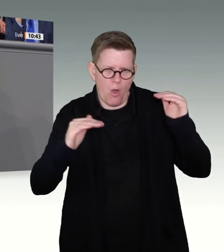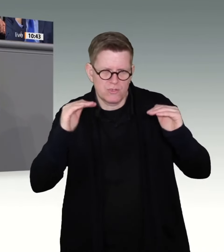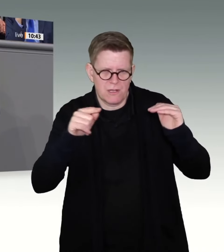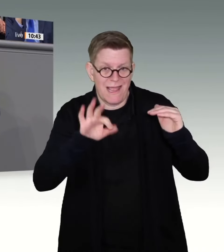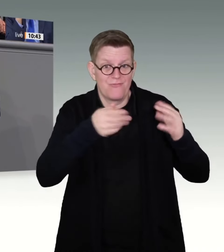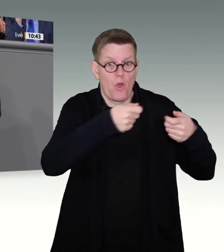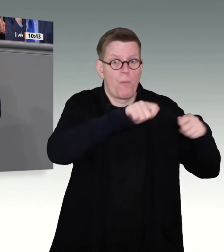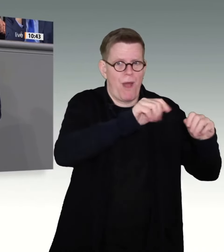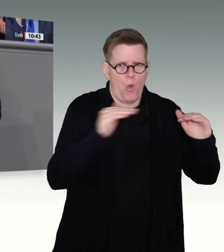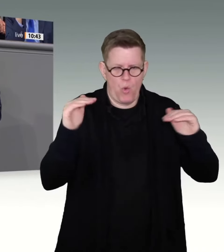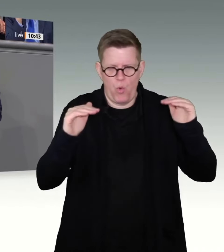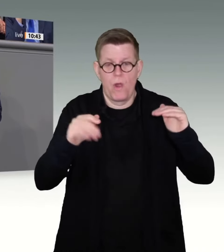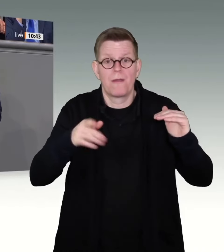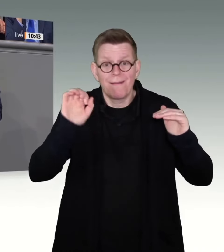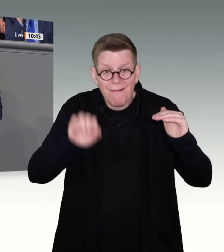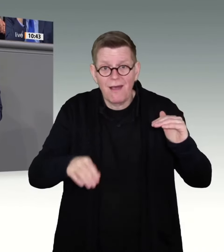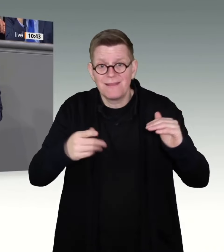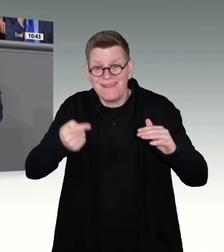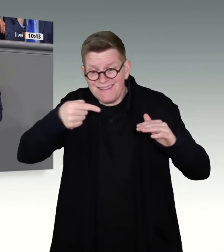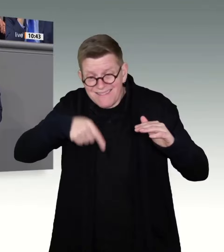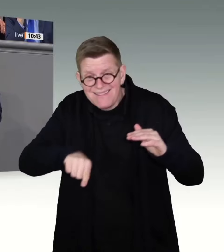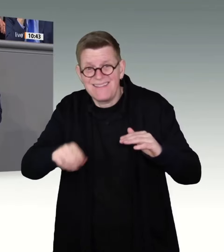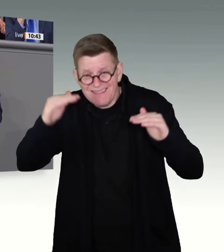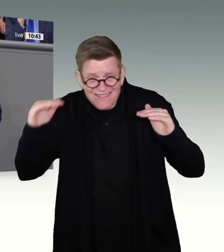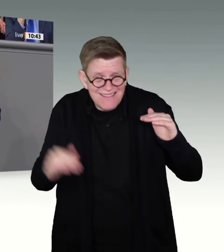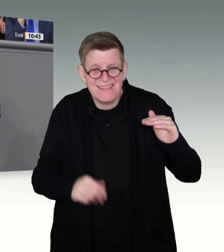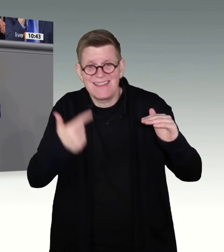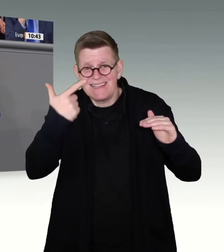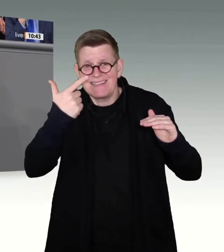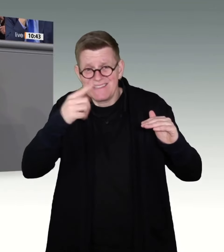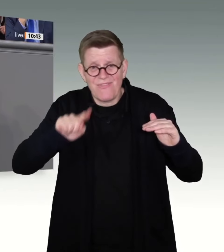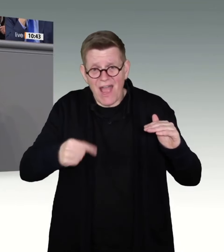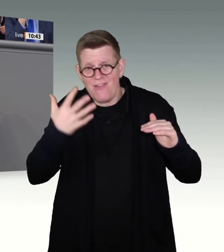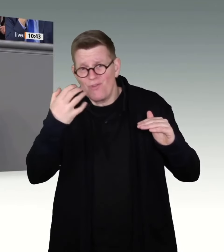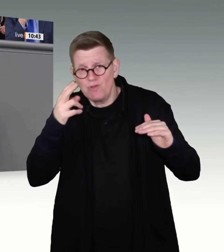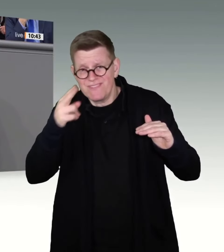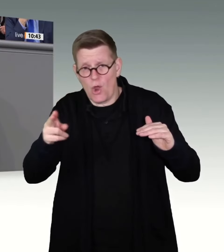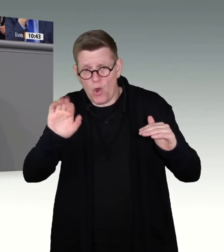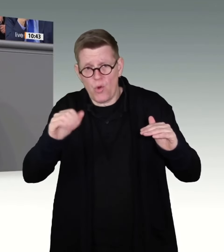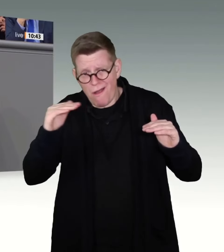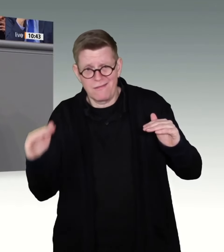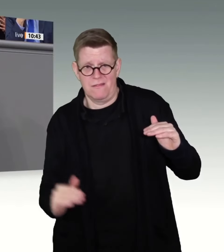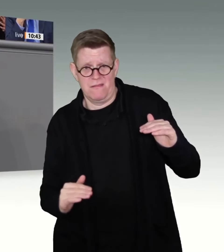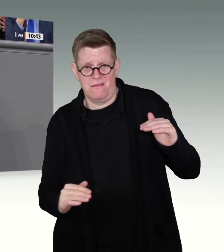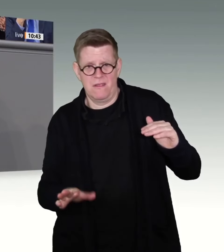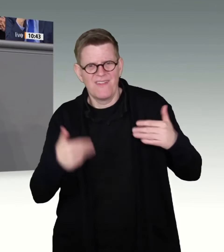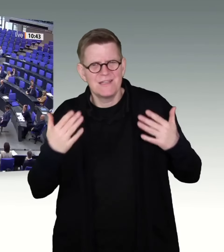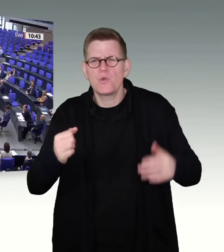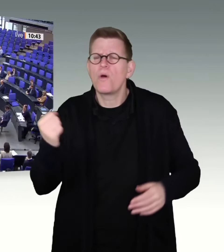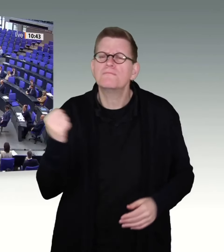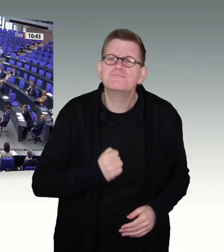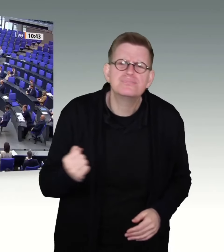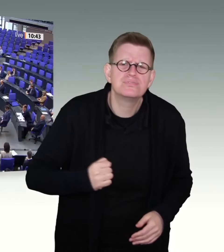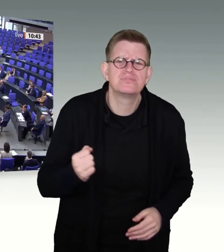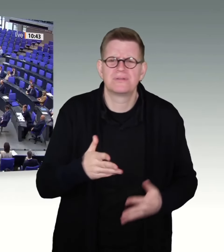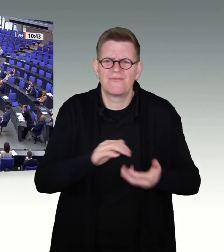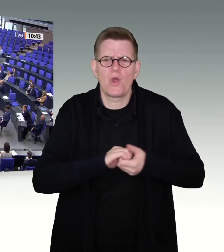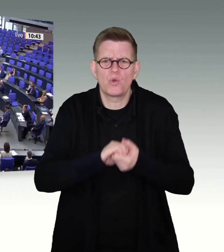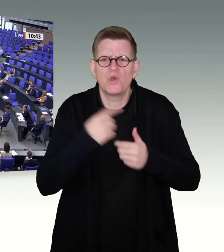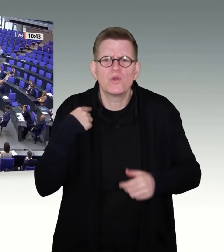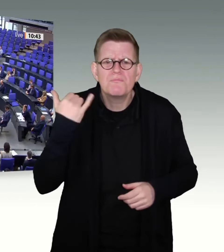Wahnsinnshebel, den die Union den Mieterinnen und Mietern einfach vorenthalten hat, weil sie gerade mal Machtspielchen spielen. Also,